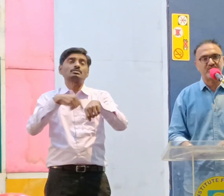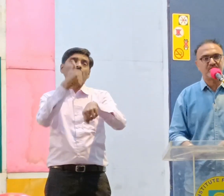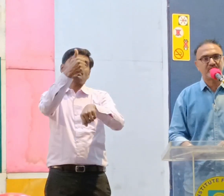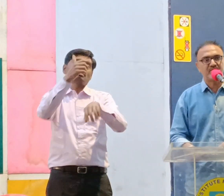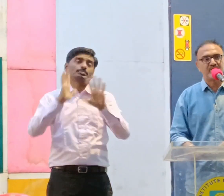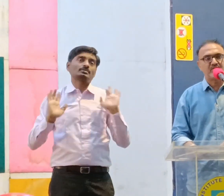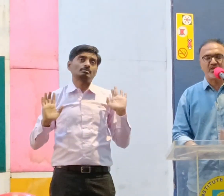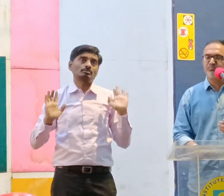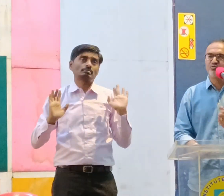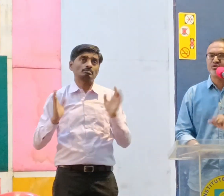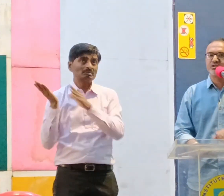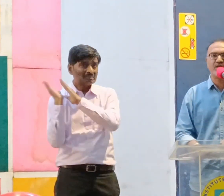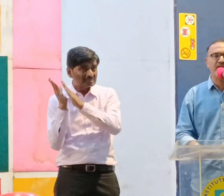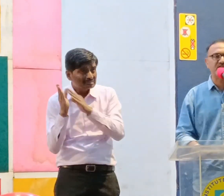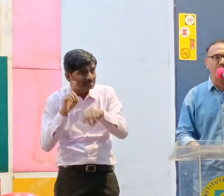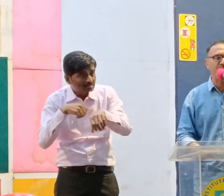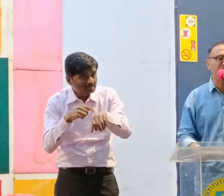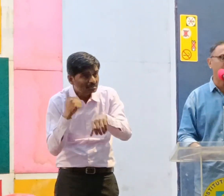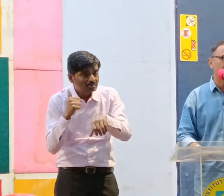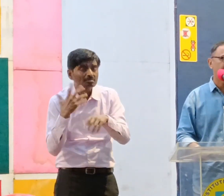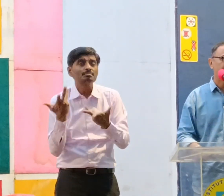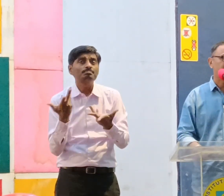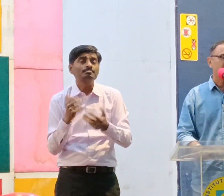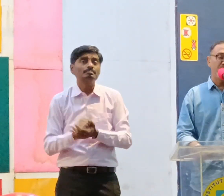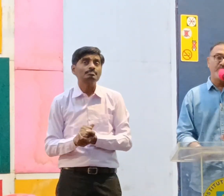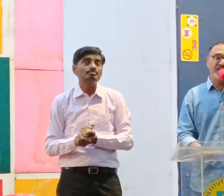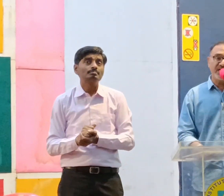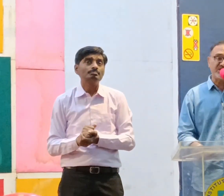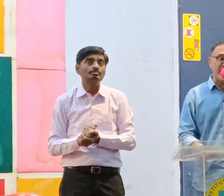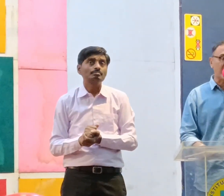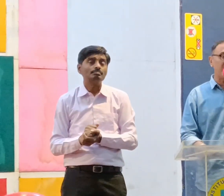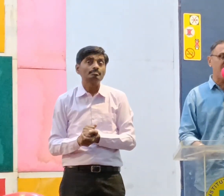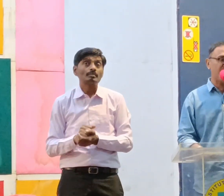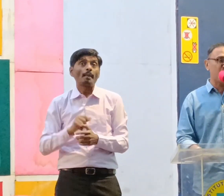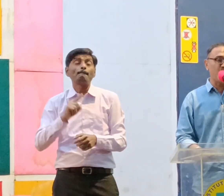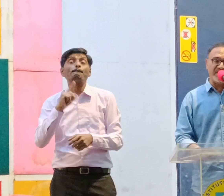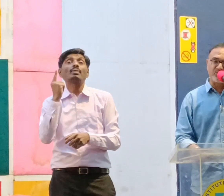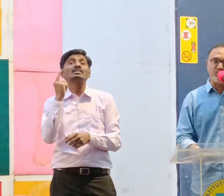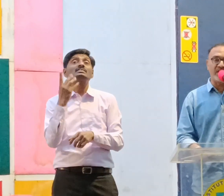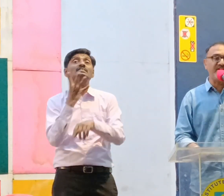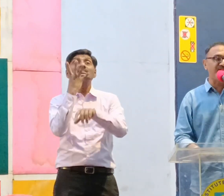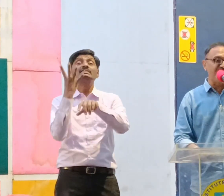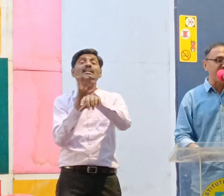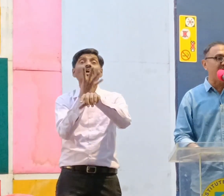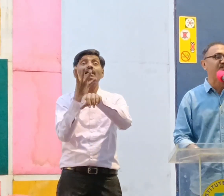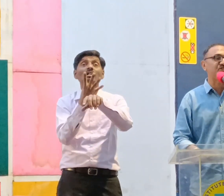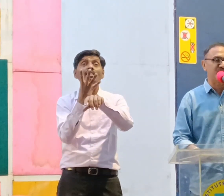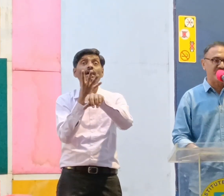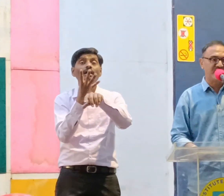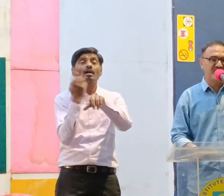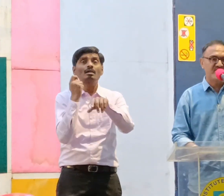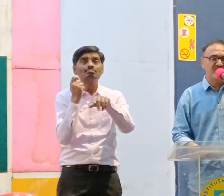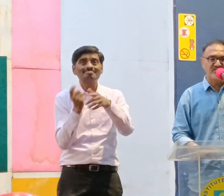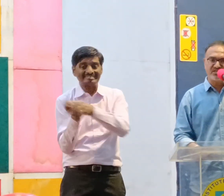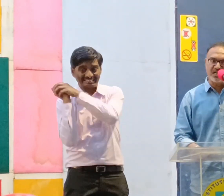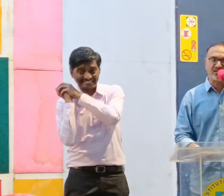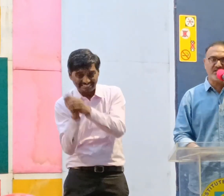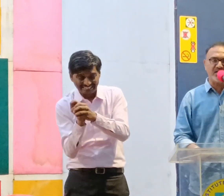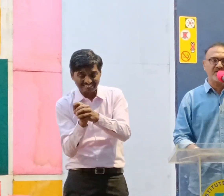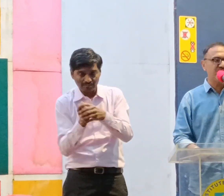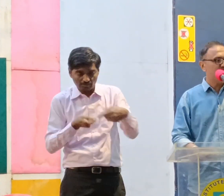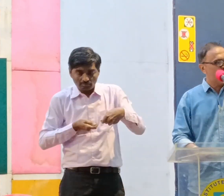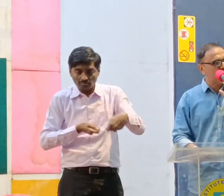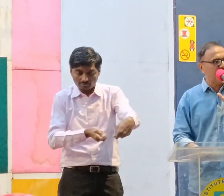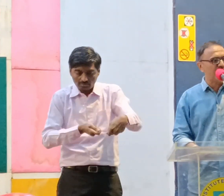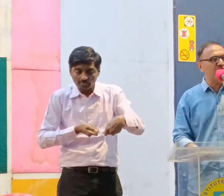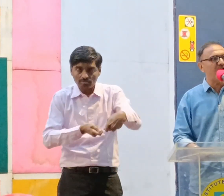જોશે. એટલે એ પૂછું 6 કલાક શા માટે? પહેલા 4 કલાક તો હું મારી કુહાડીને અણી કાઢીશ.